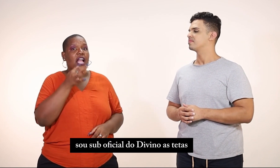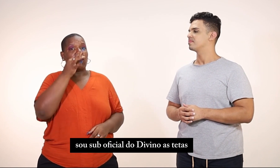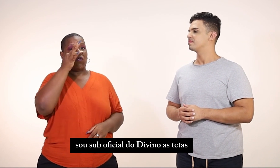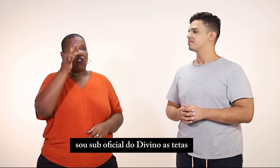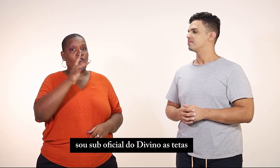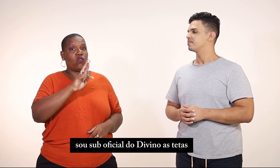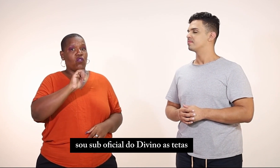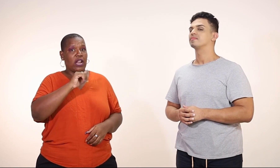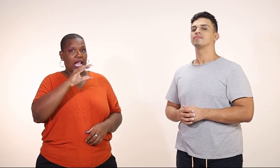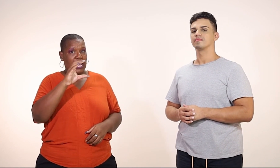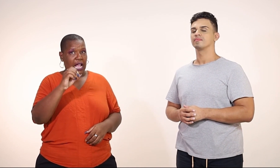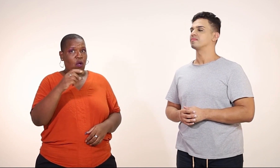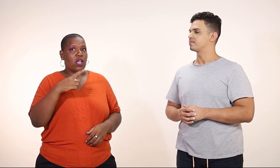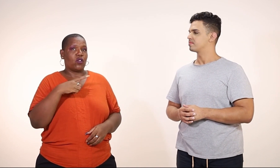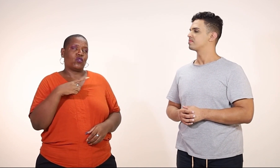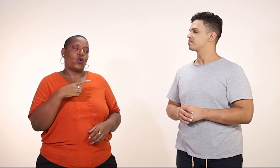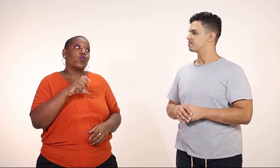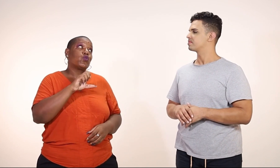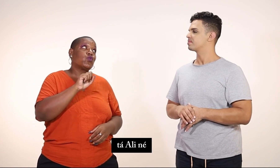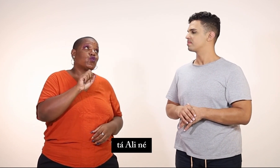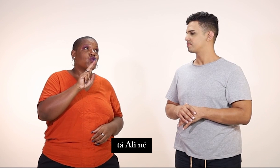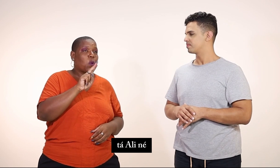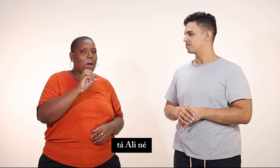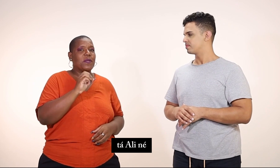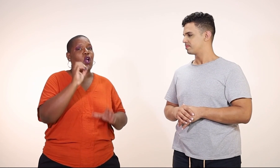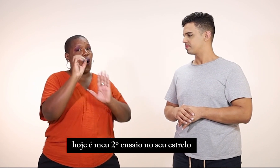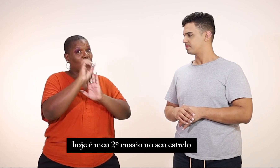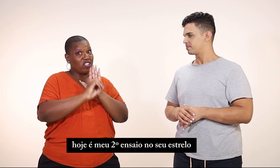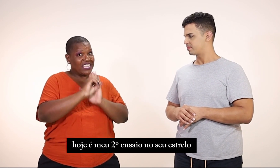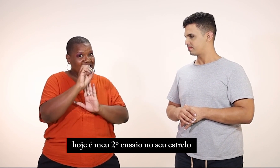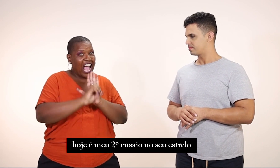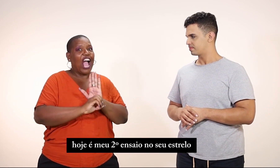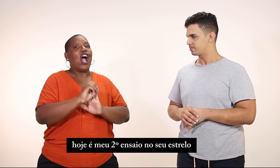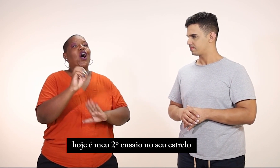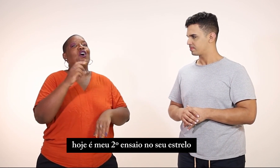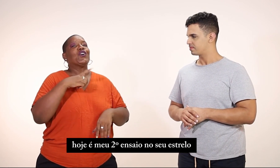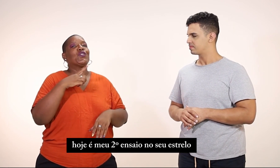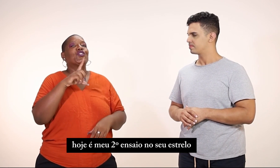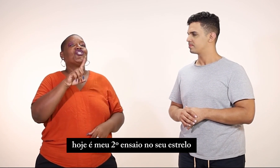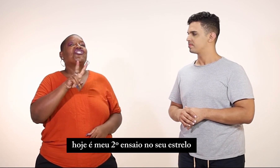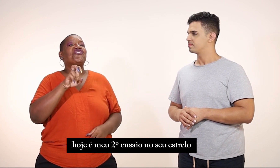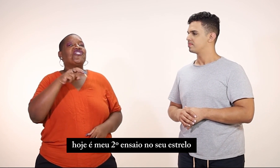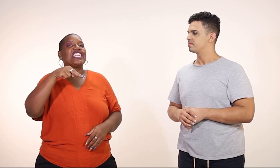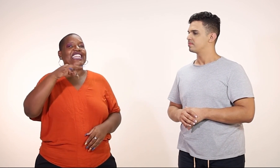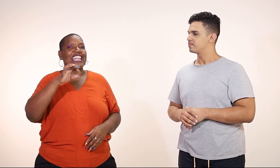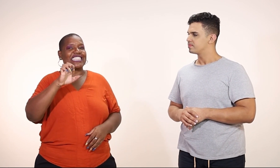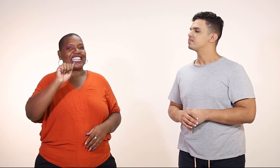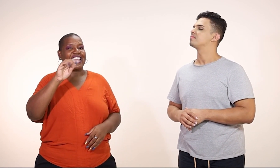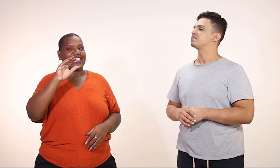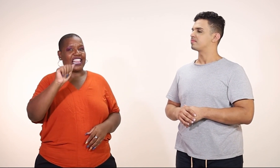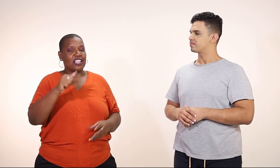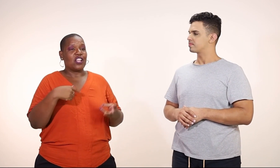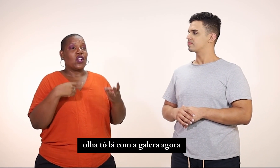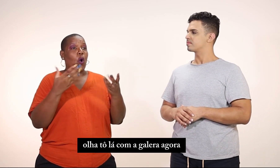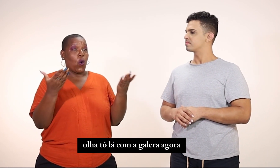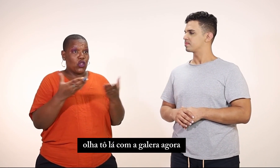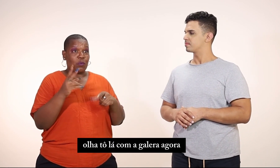Divinas Tetas. Tá ali, né? Hoje é meu segundo ensaio no Seu Estrelo. Olha só. Tô lá com a